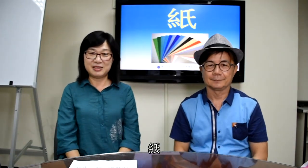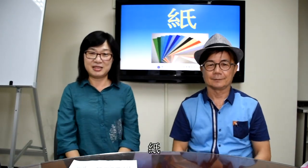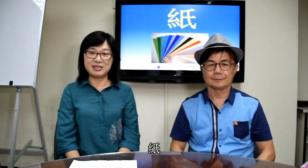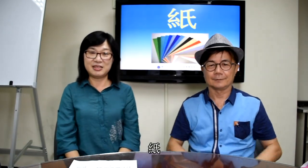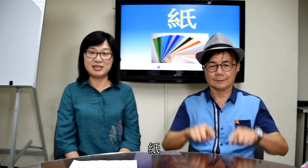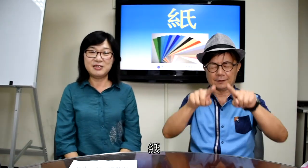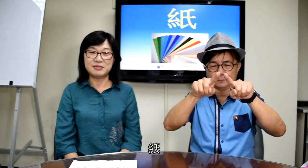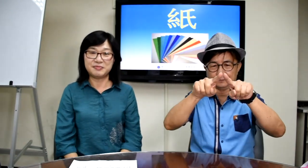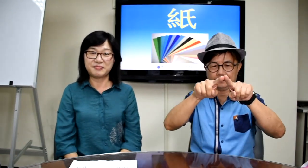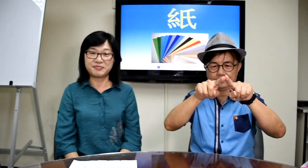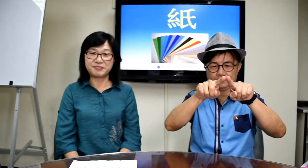纸